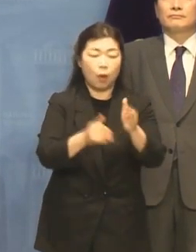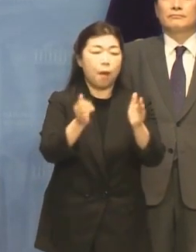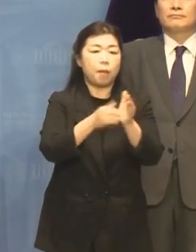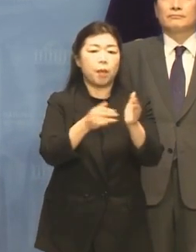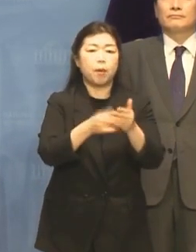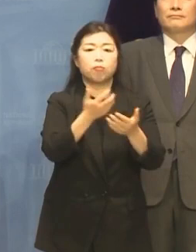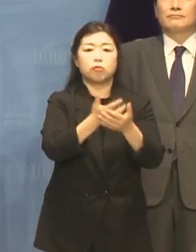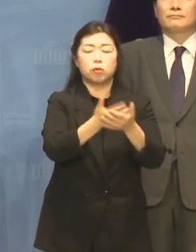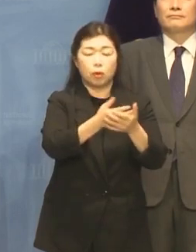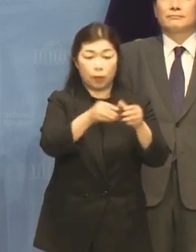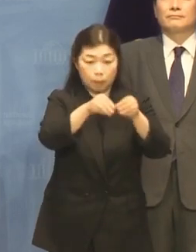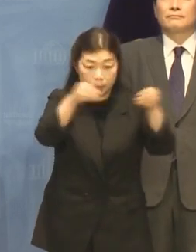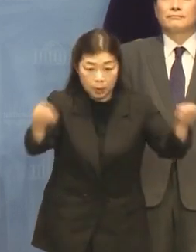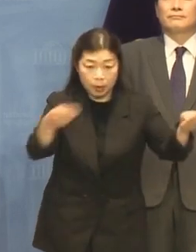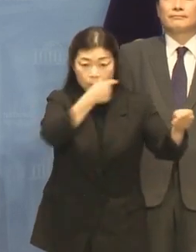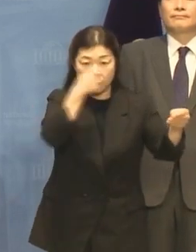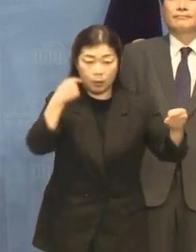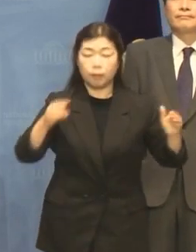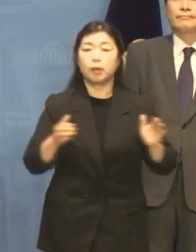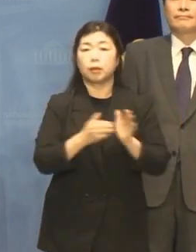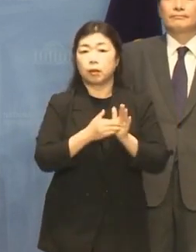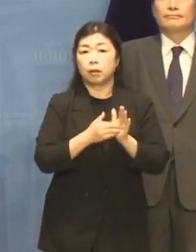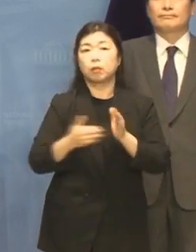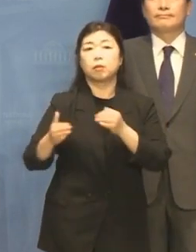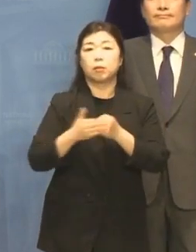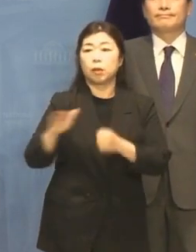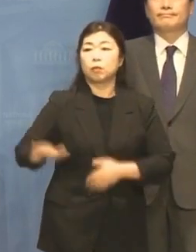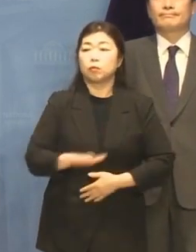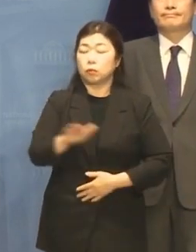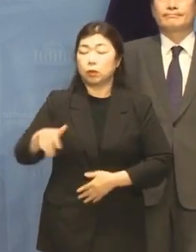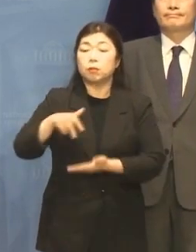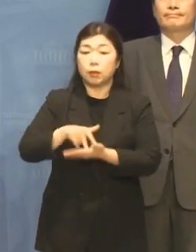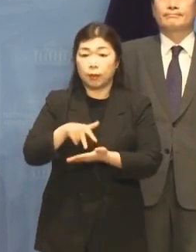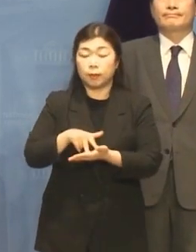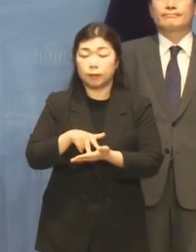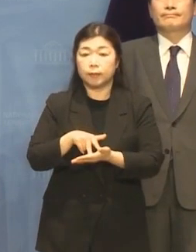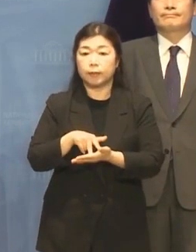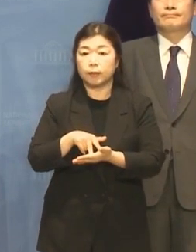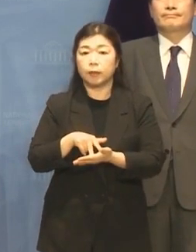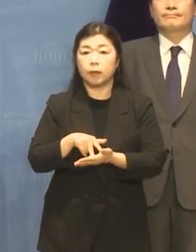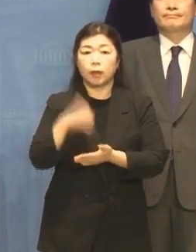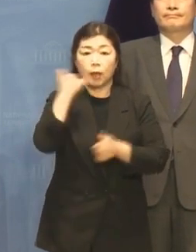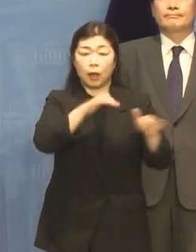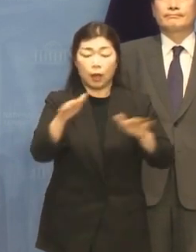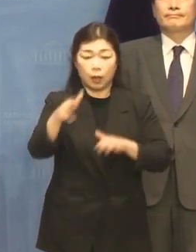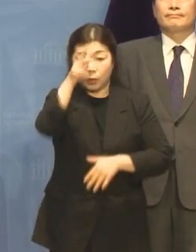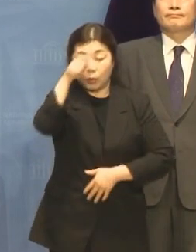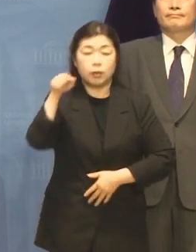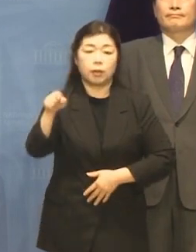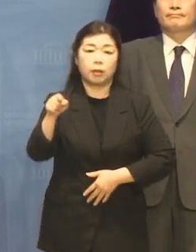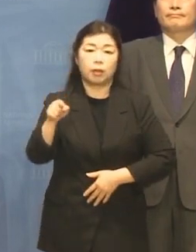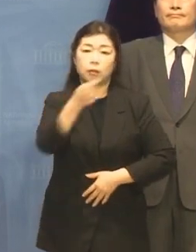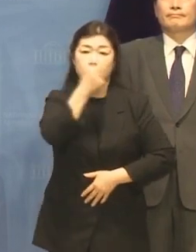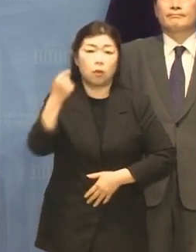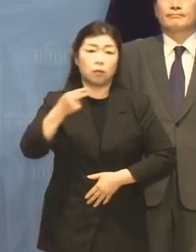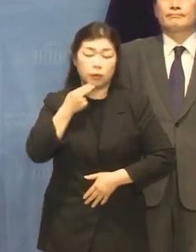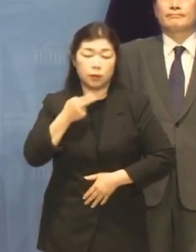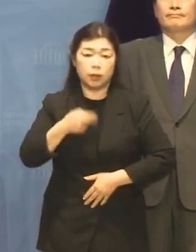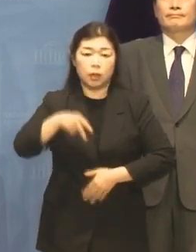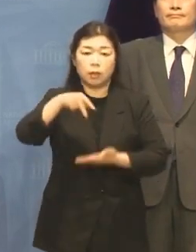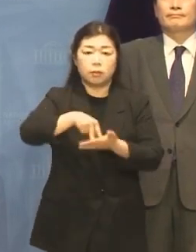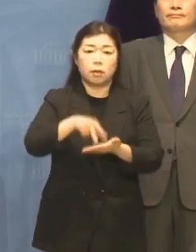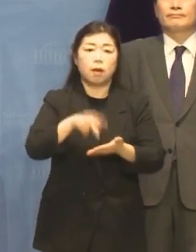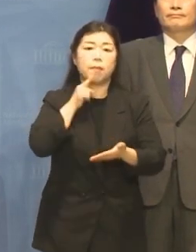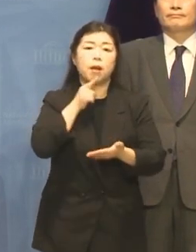통해 확인했습니다. 이에 더불어민주당 농해수위 의원 전원은 해경의 근거 없는 입장